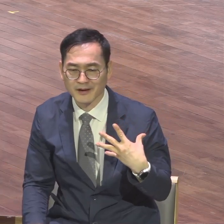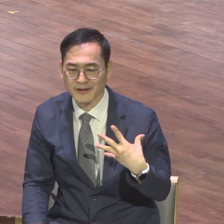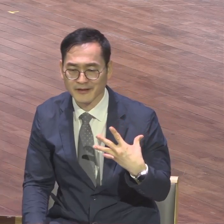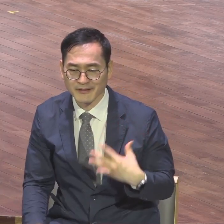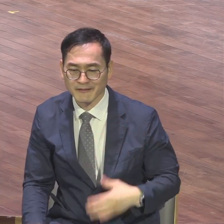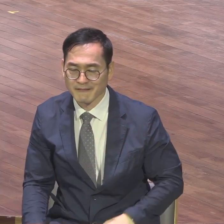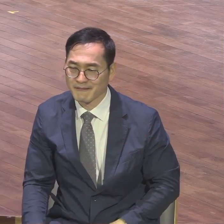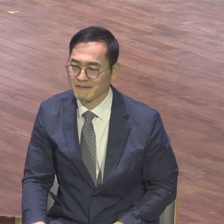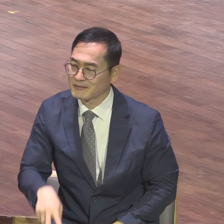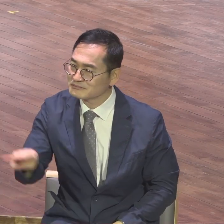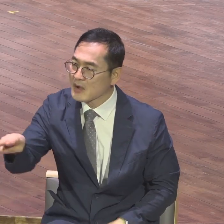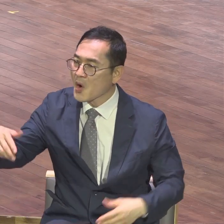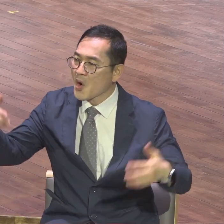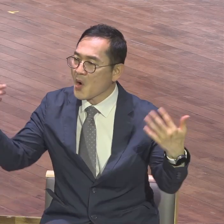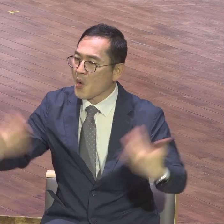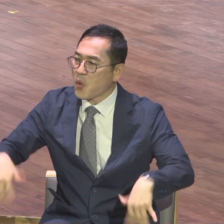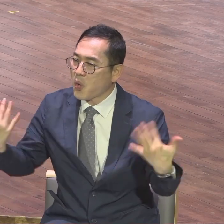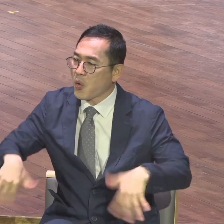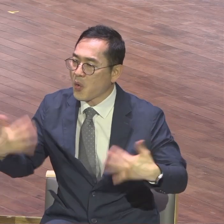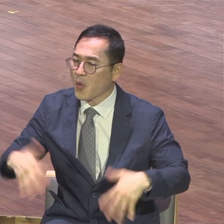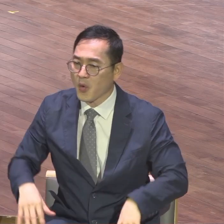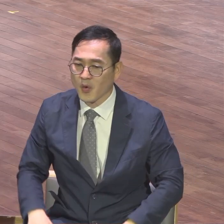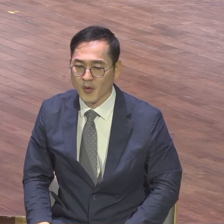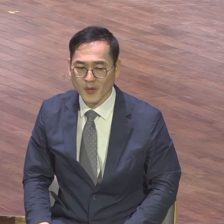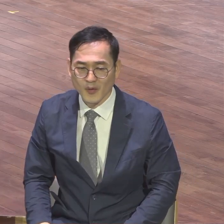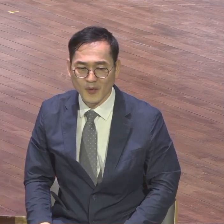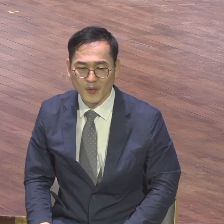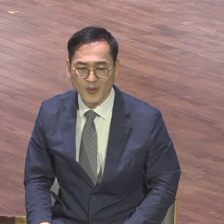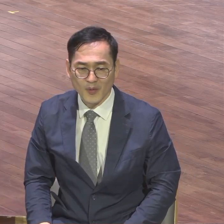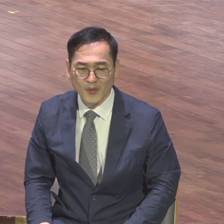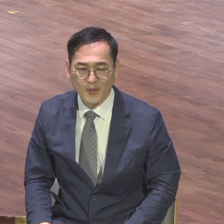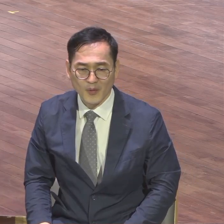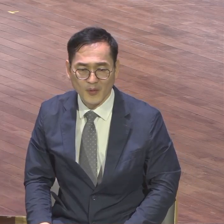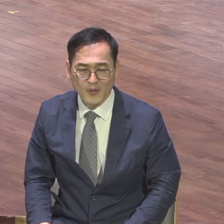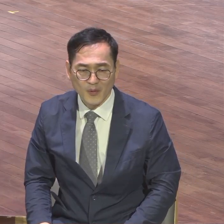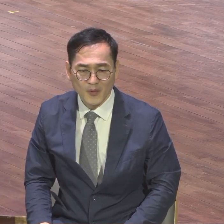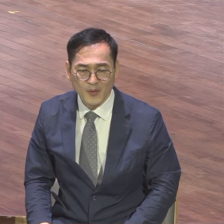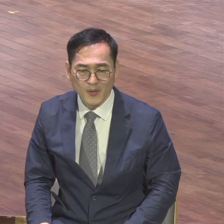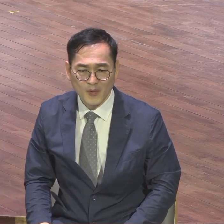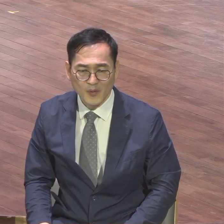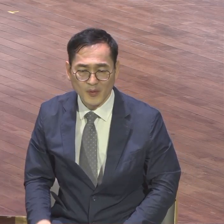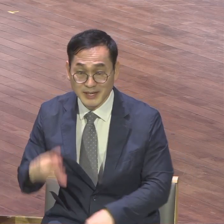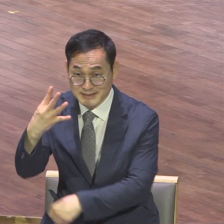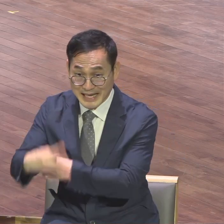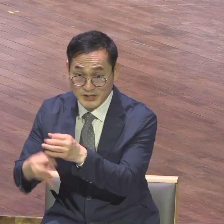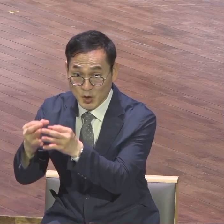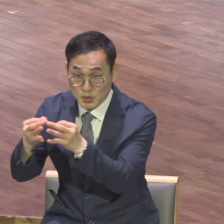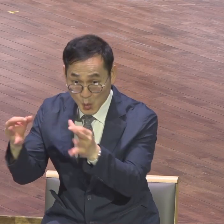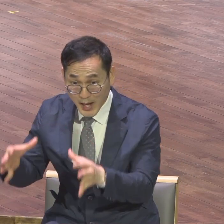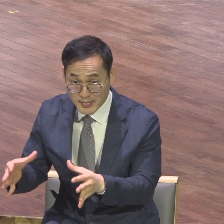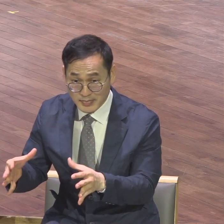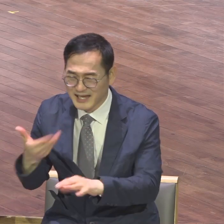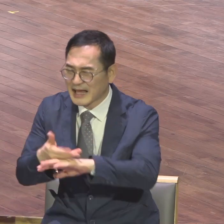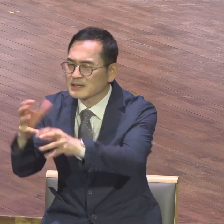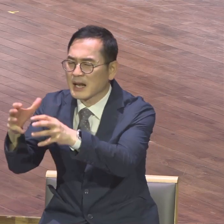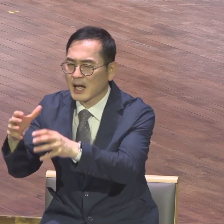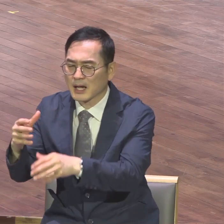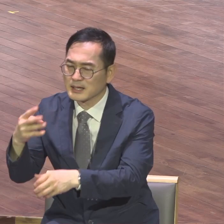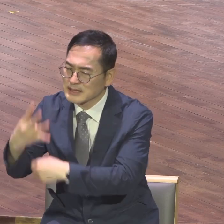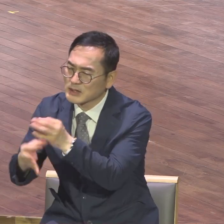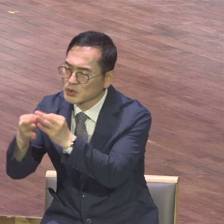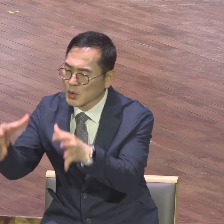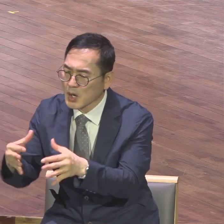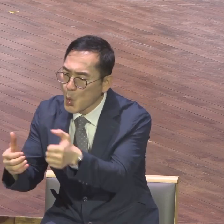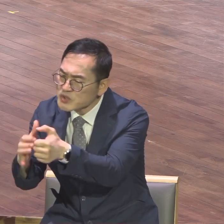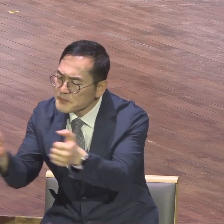만나는 대단합니다. 이민교회 하면서 4, 5년 만에 50명 이상 출석하는 거 쉽지 않습니다.